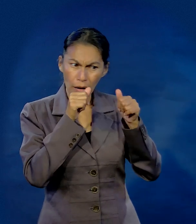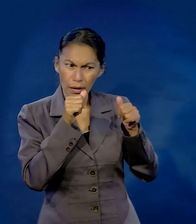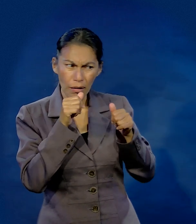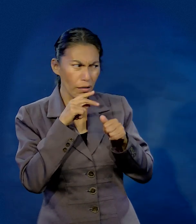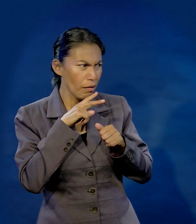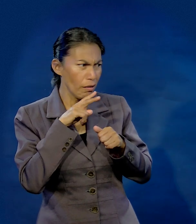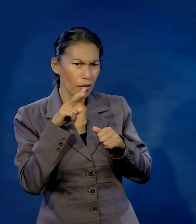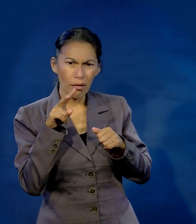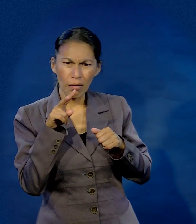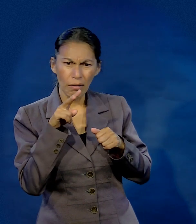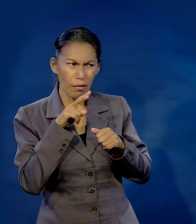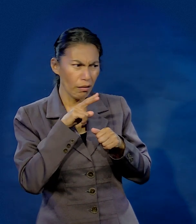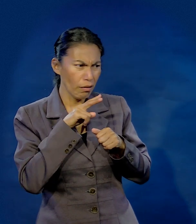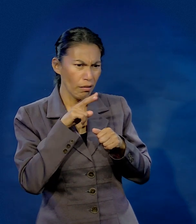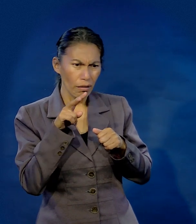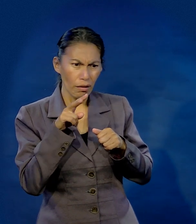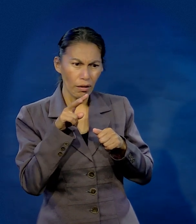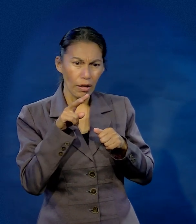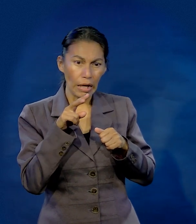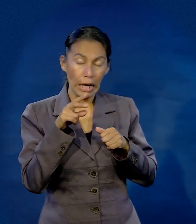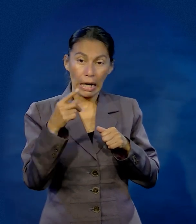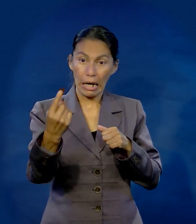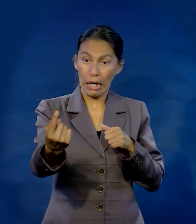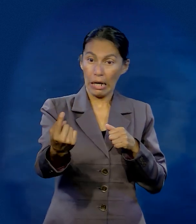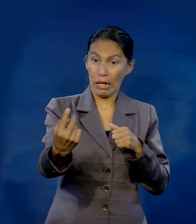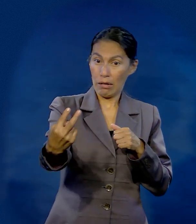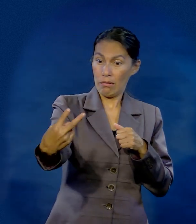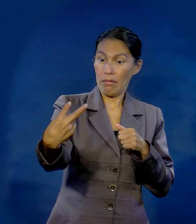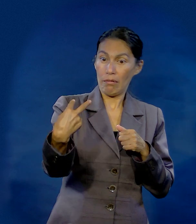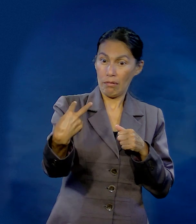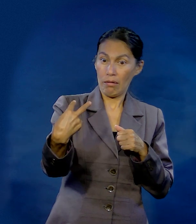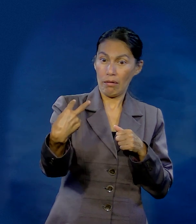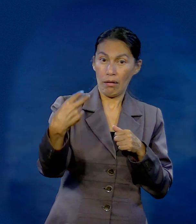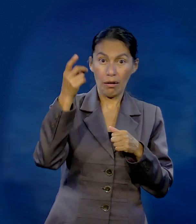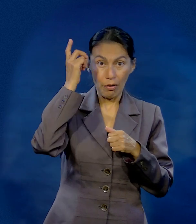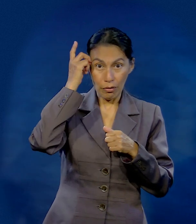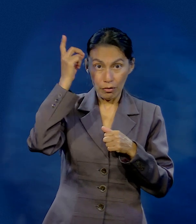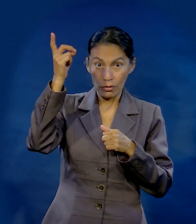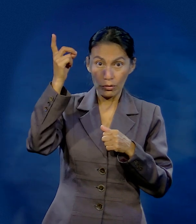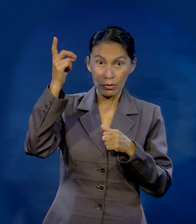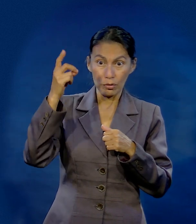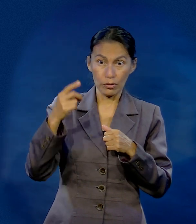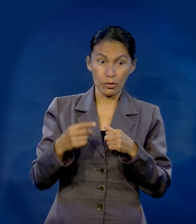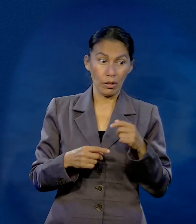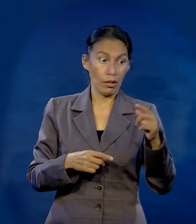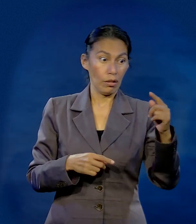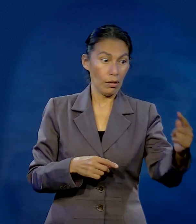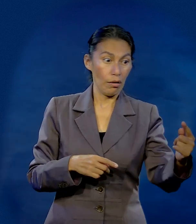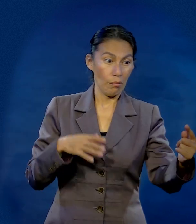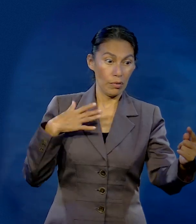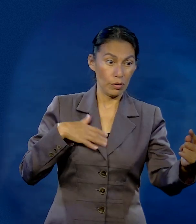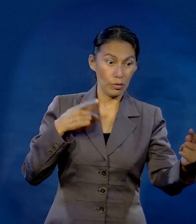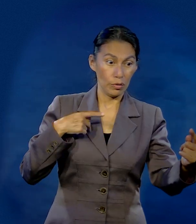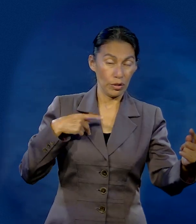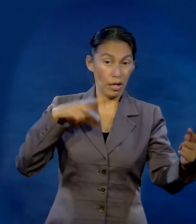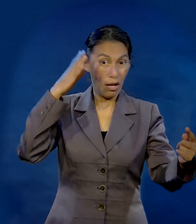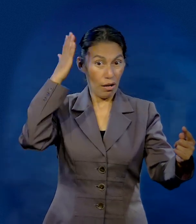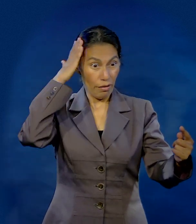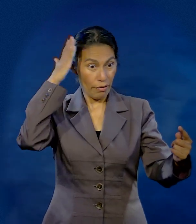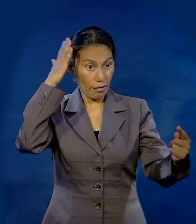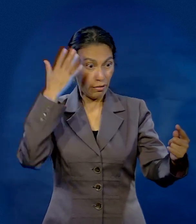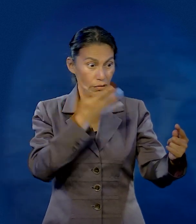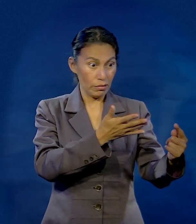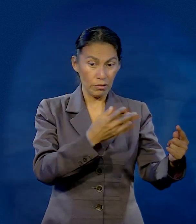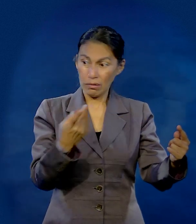y este hombre está escuchando las palabras de vida de Jesús pero atención es lo peligroso y aquí empezamos con lo